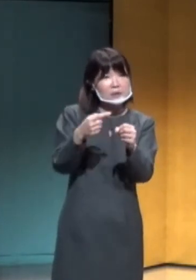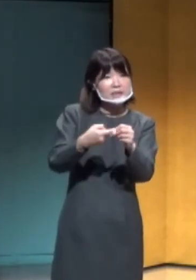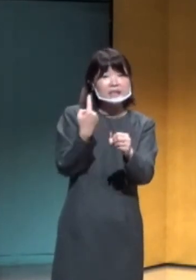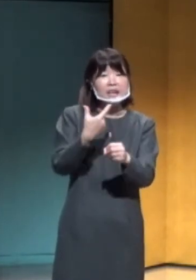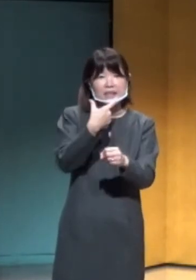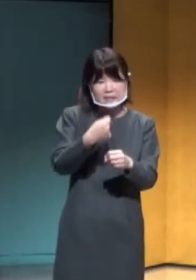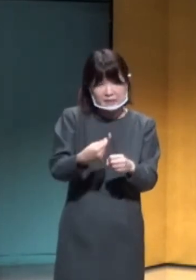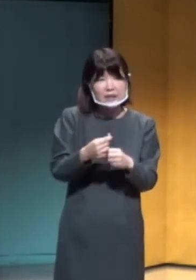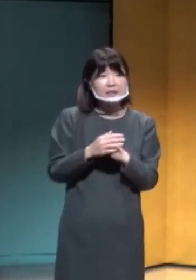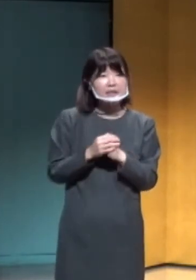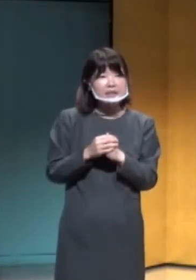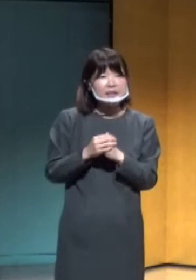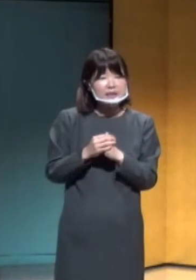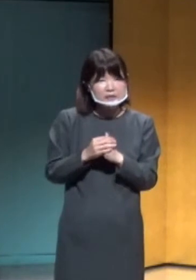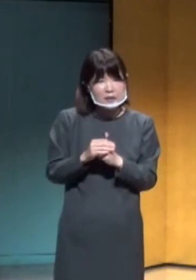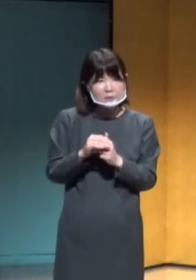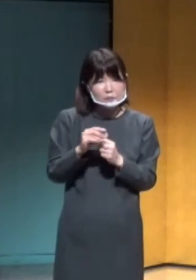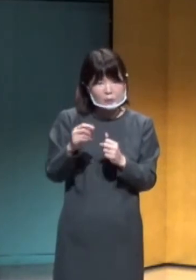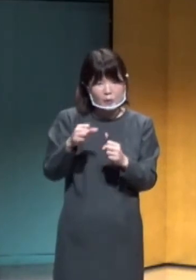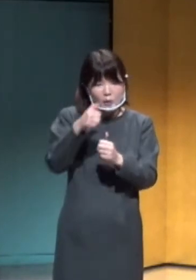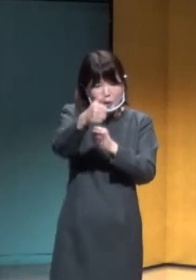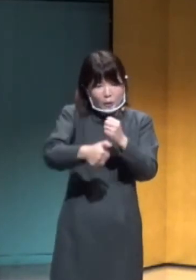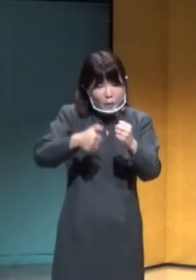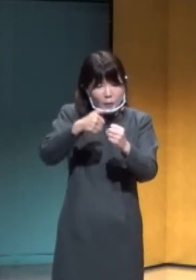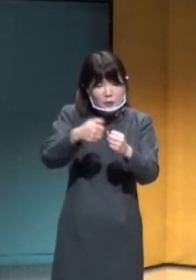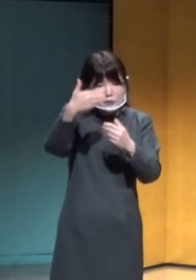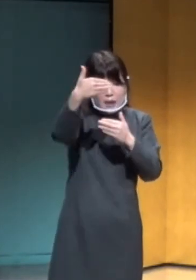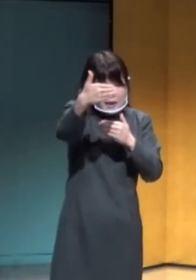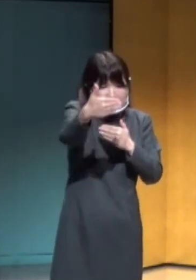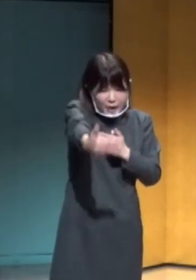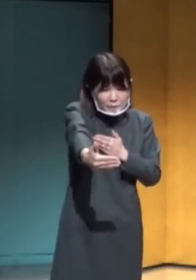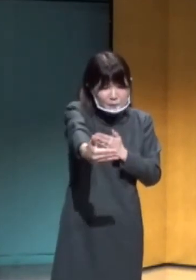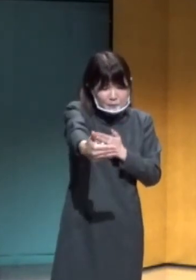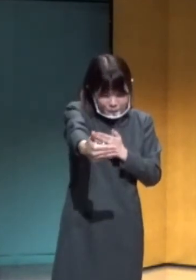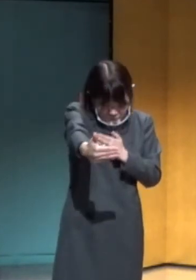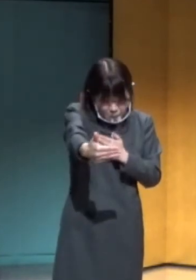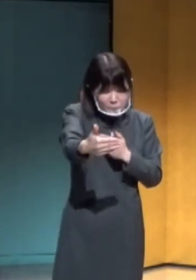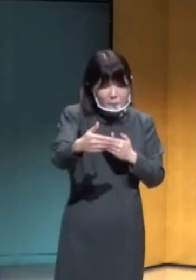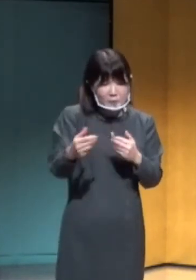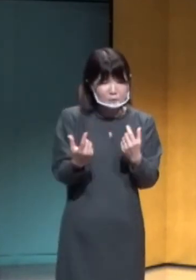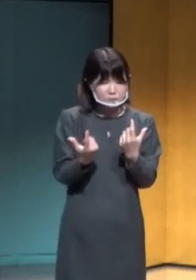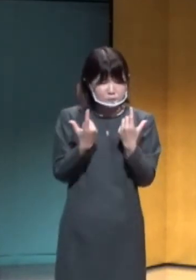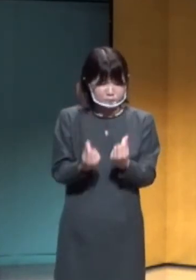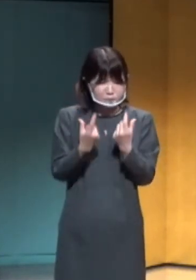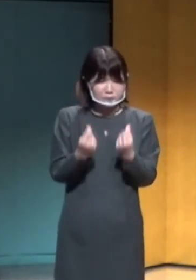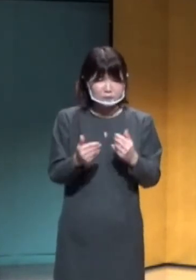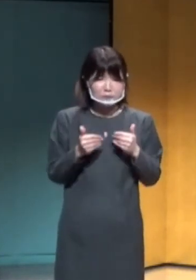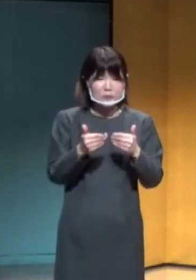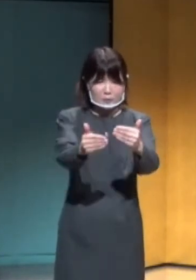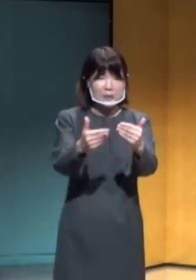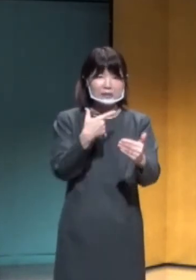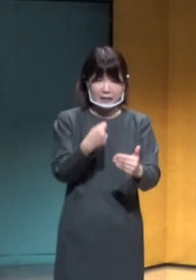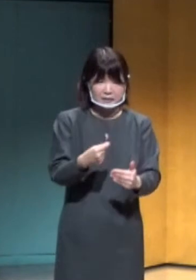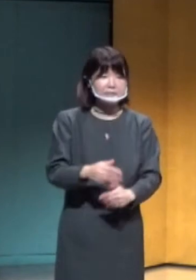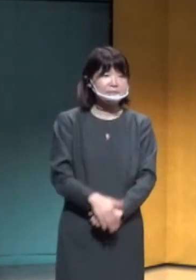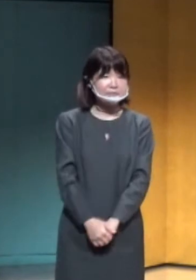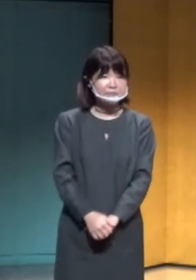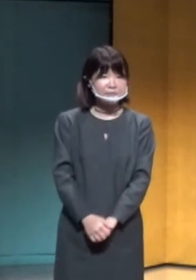って続く1世紀、次の50年しっかりと前へ進めてまいりたいと考えております。